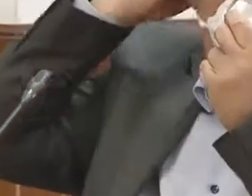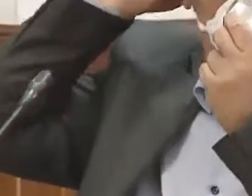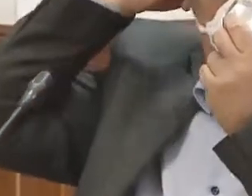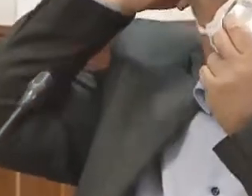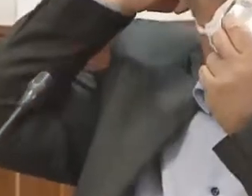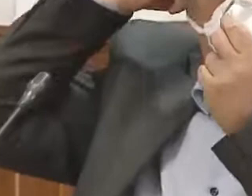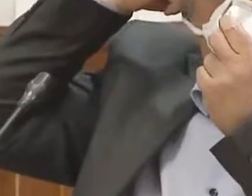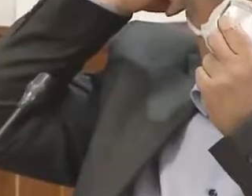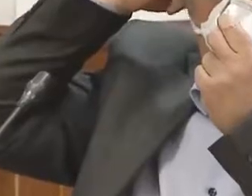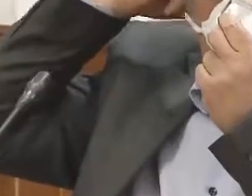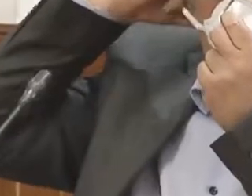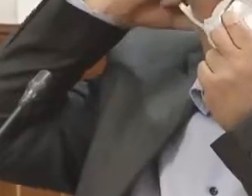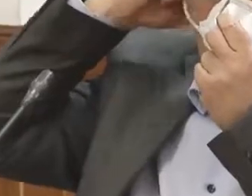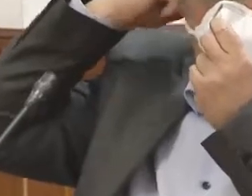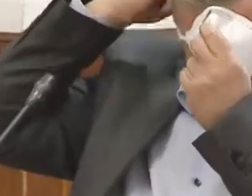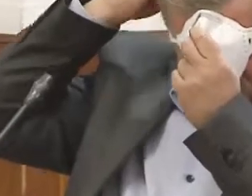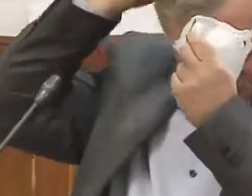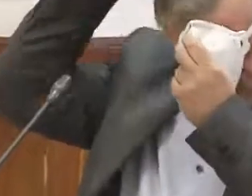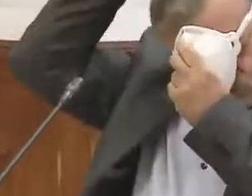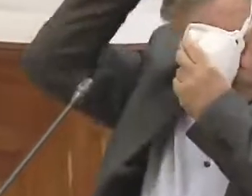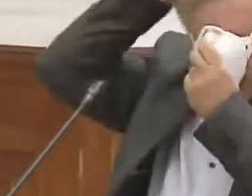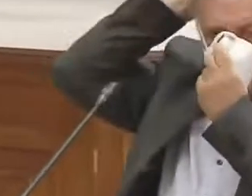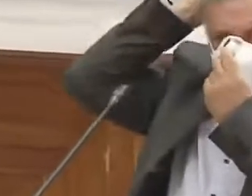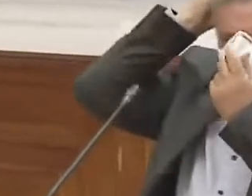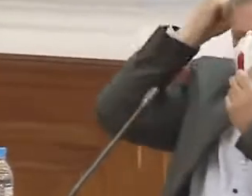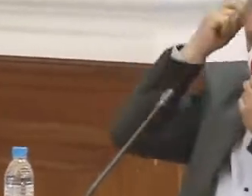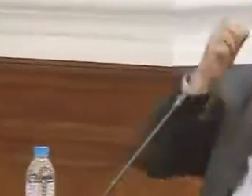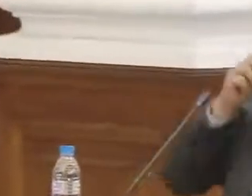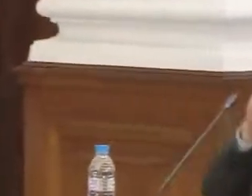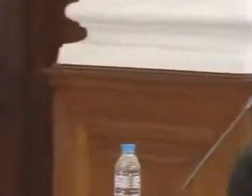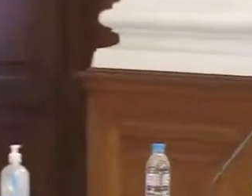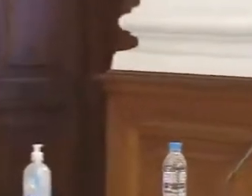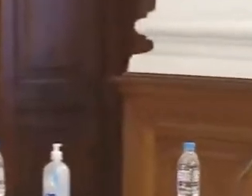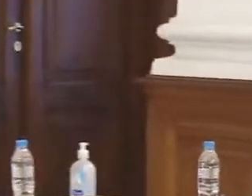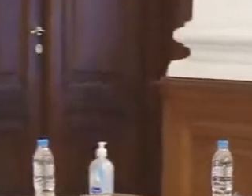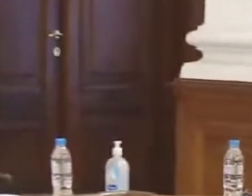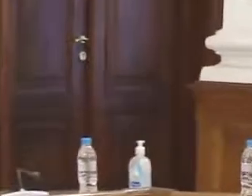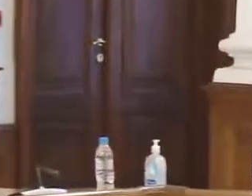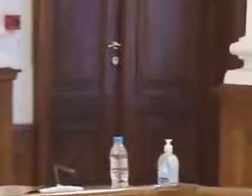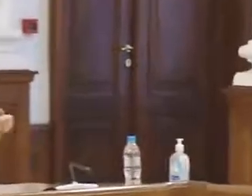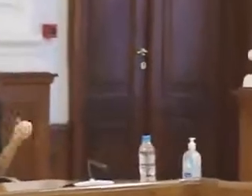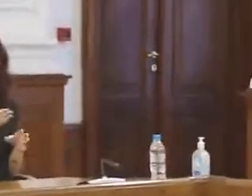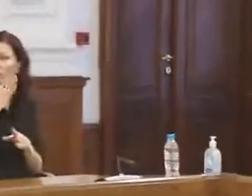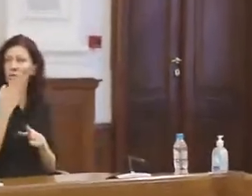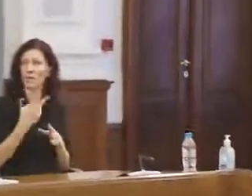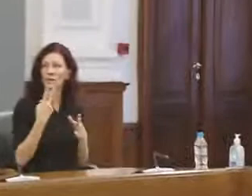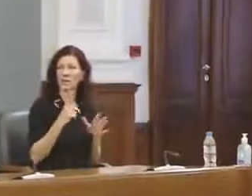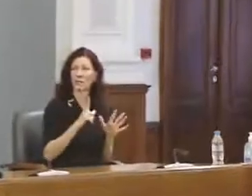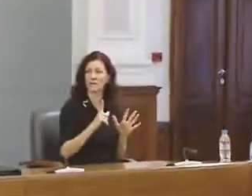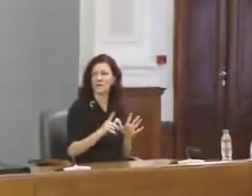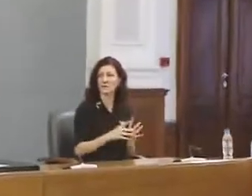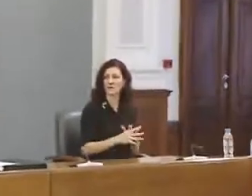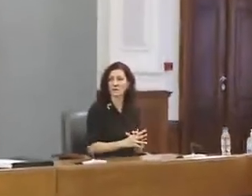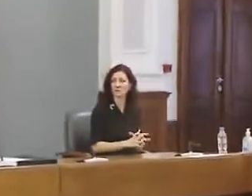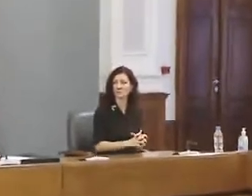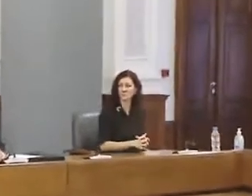Бих желал да дам възможност и те да споделят какво се случва в последните две седмици.